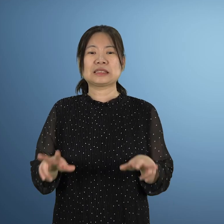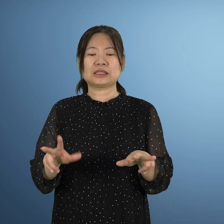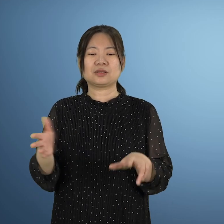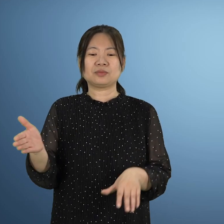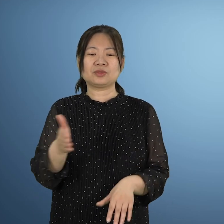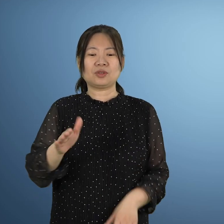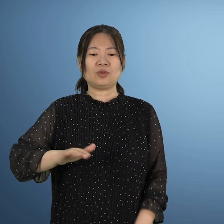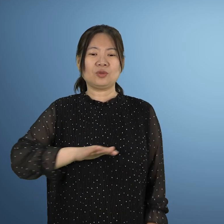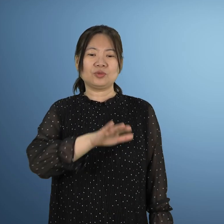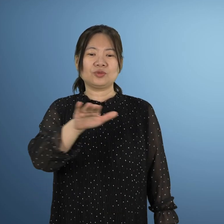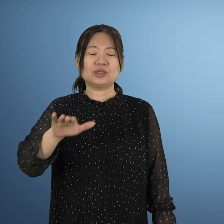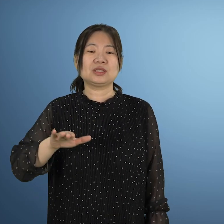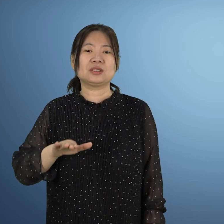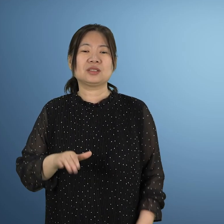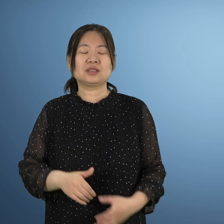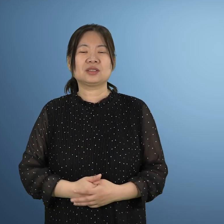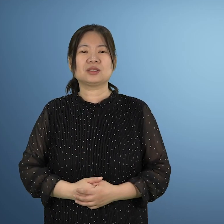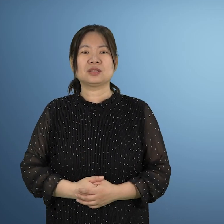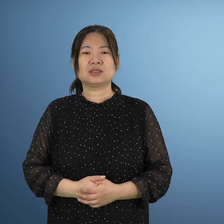지금부터 우리는